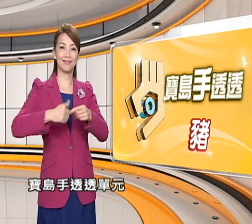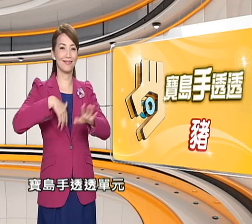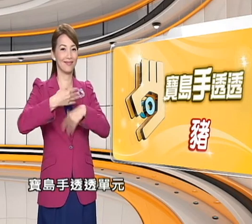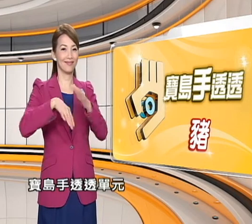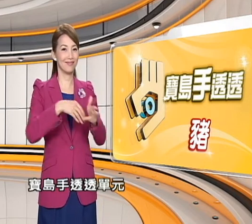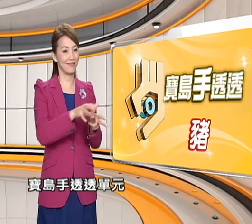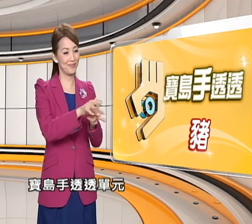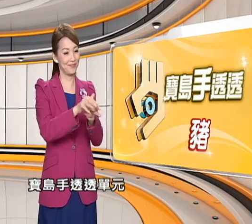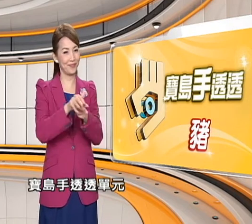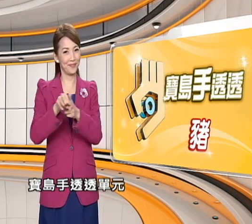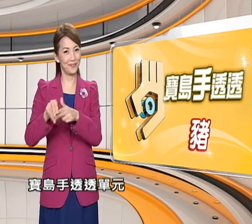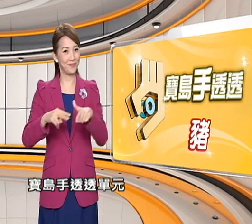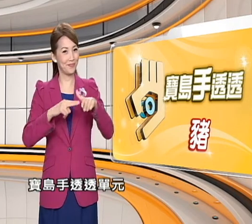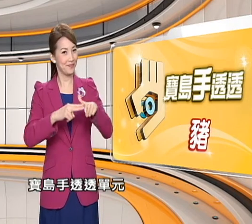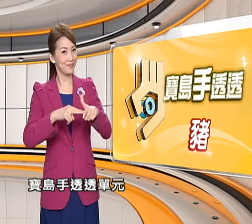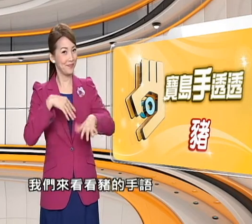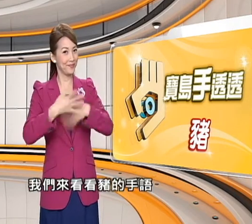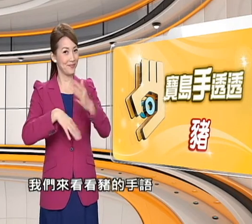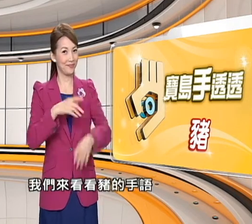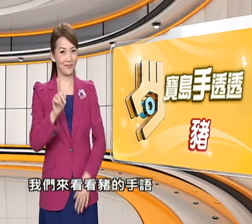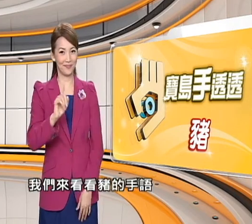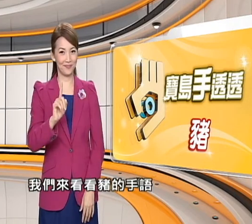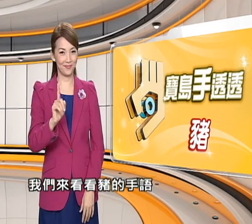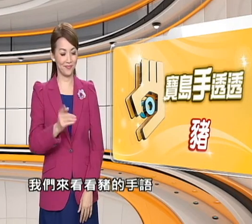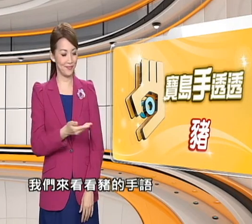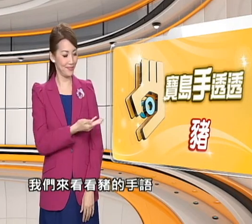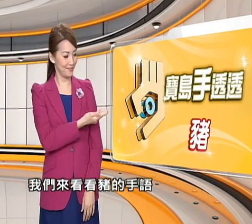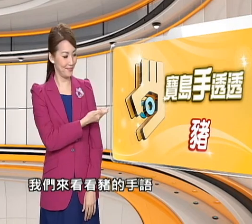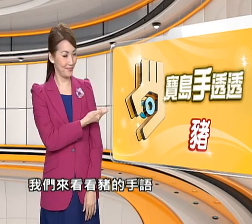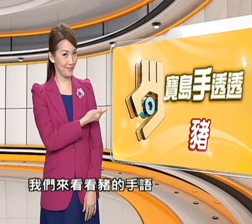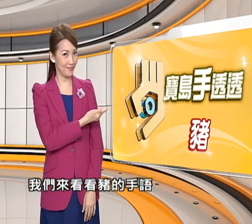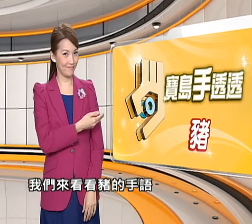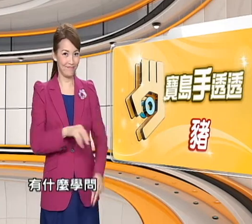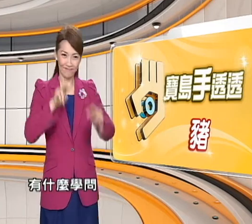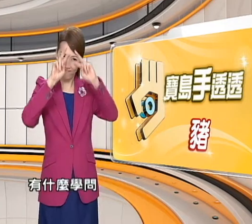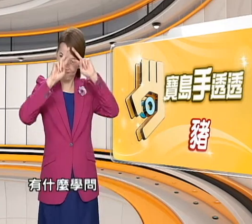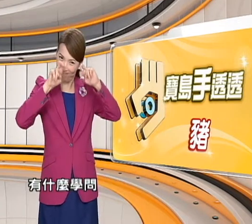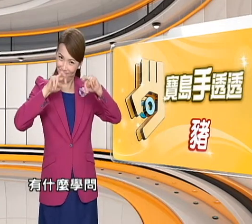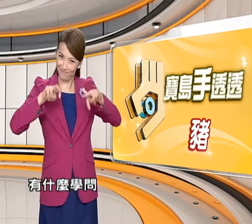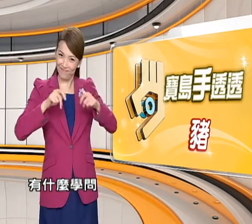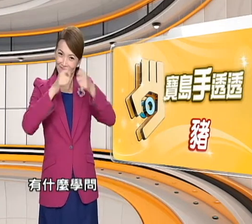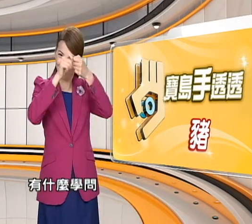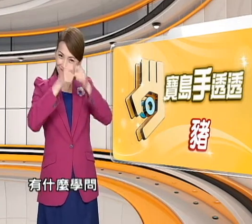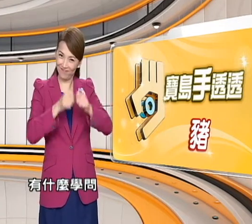宝岛手偷偷单元，我们来看看猪的手语有什么学问呢？